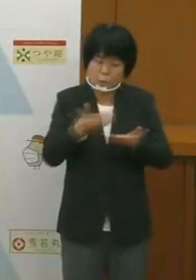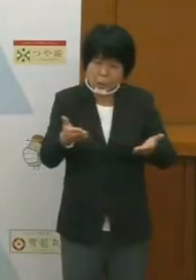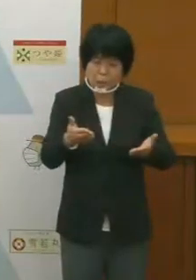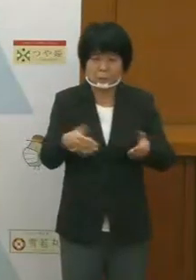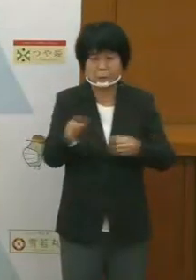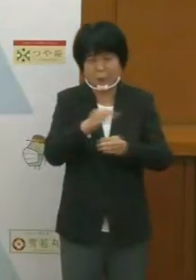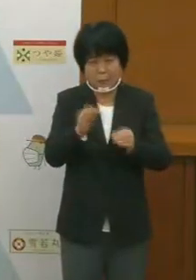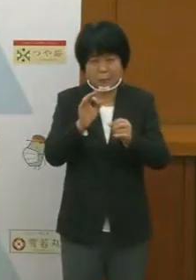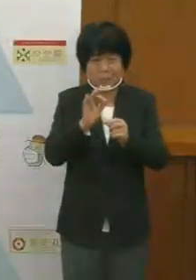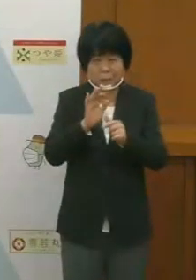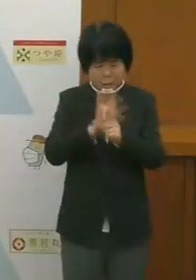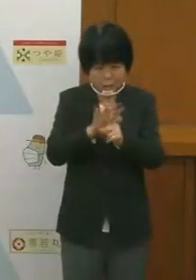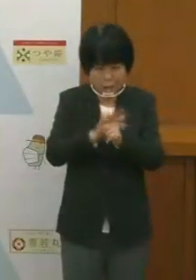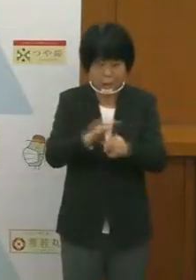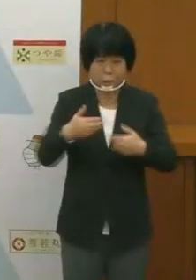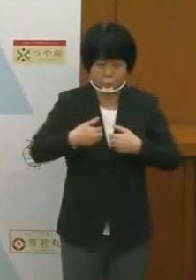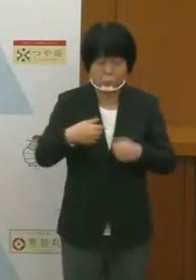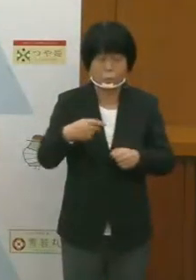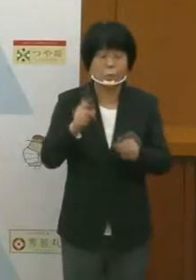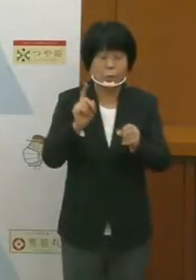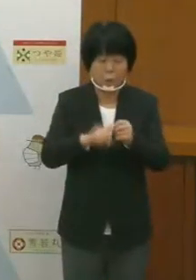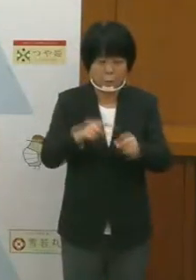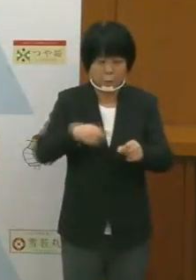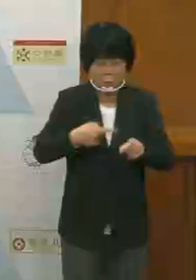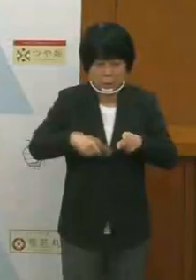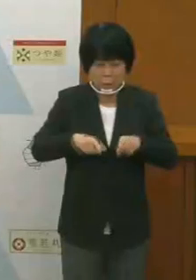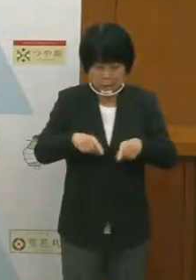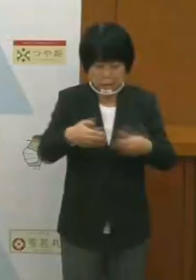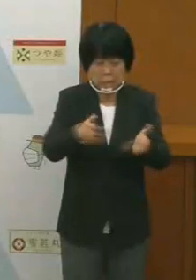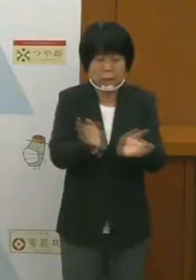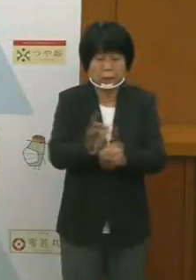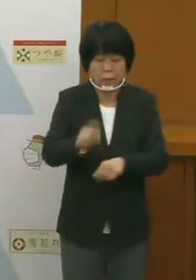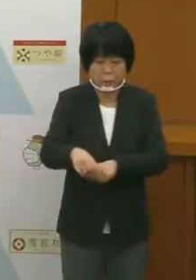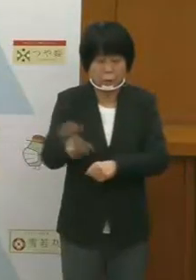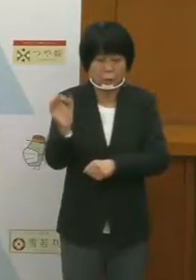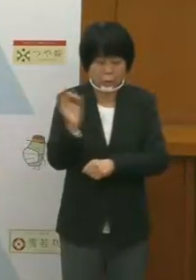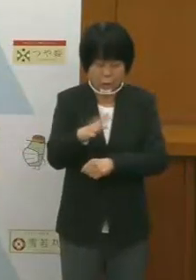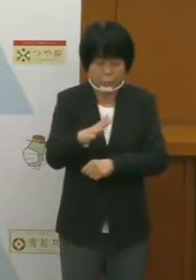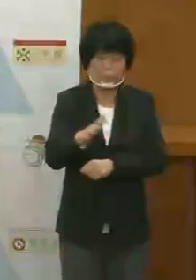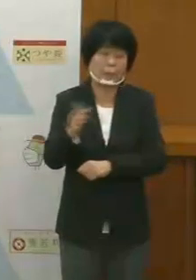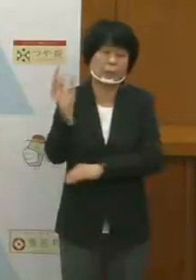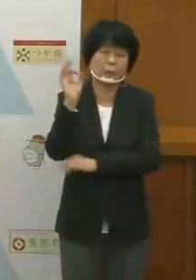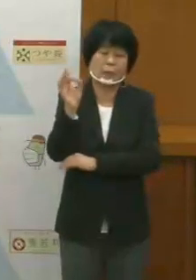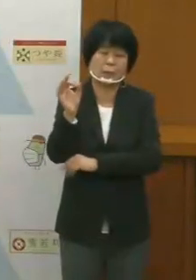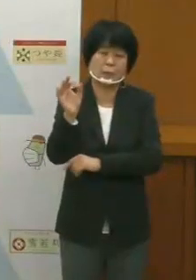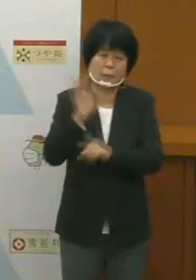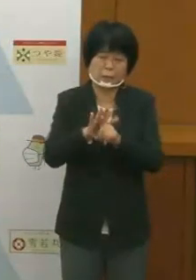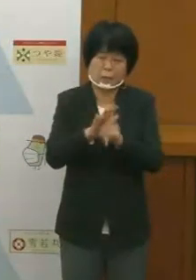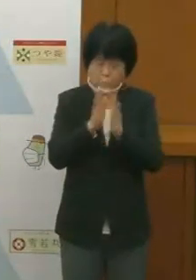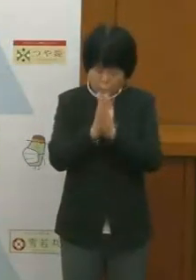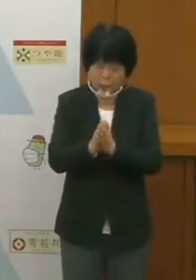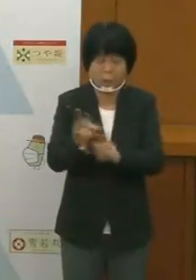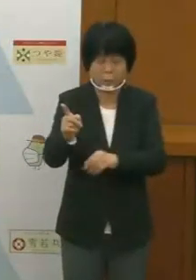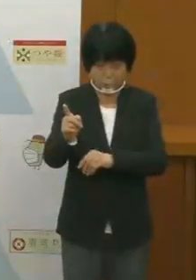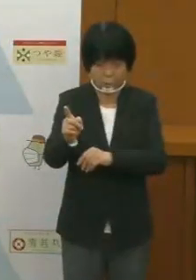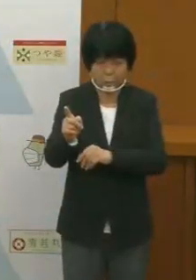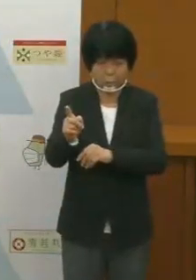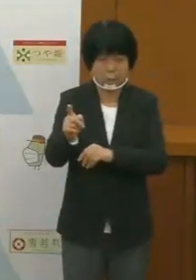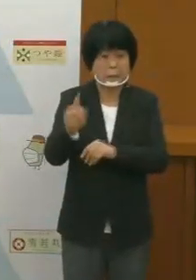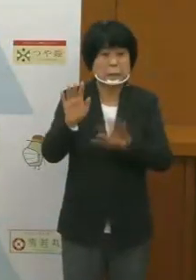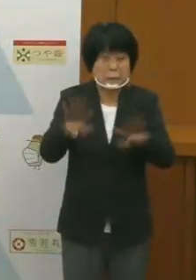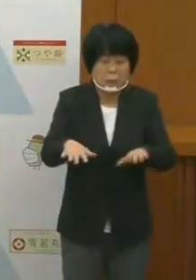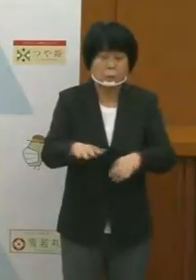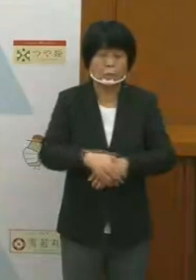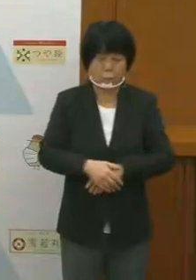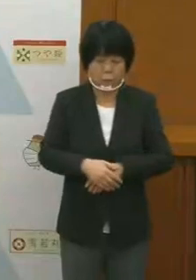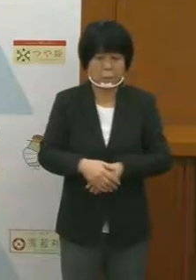り、そのための自治体への緊急的な財政支援を政府に要請したところでございます。